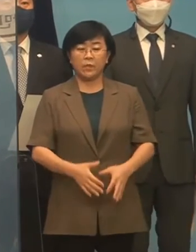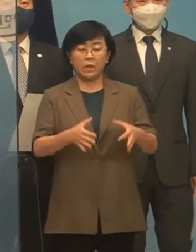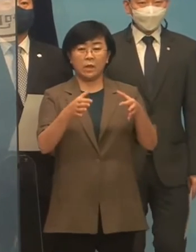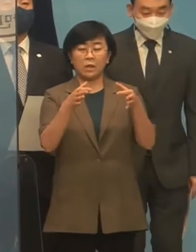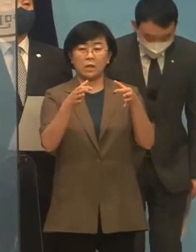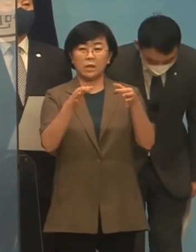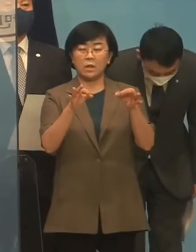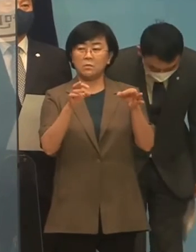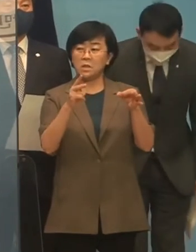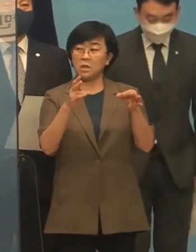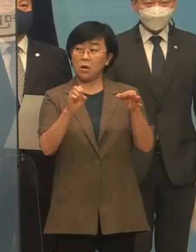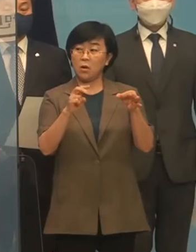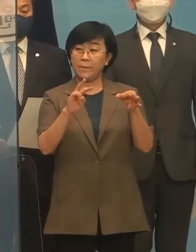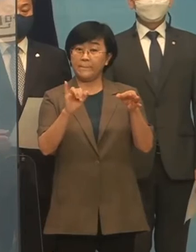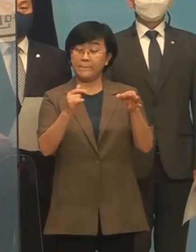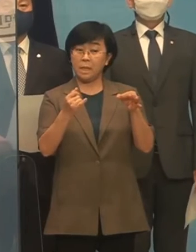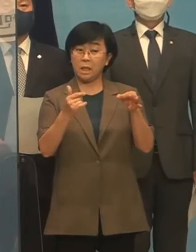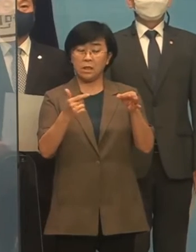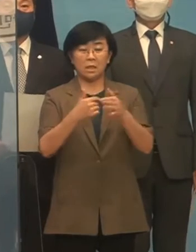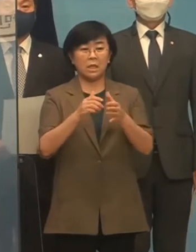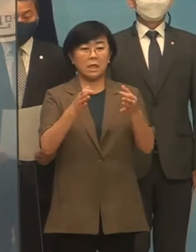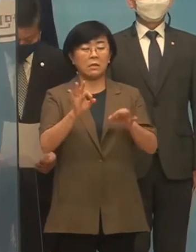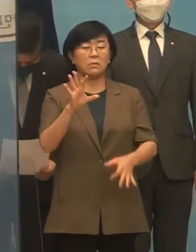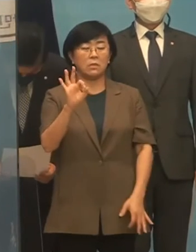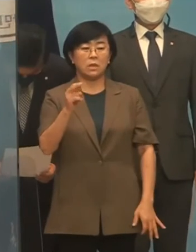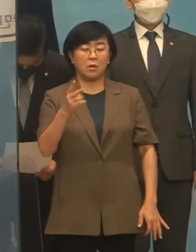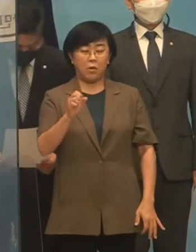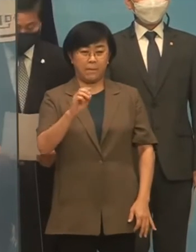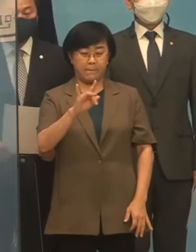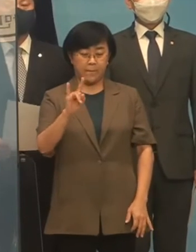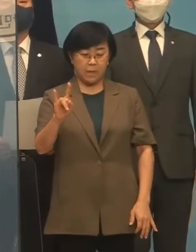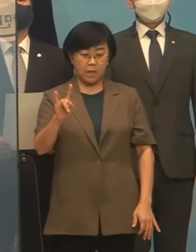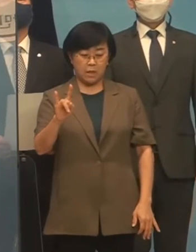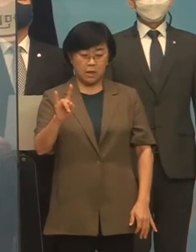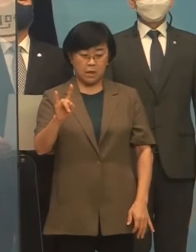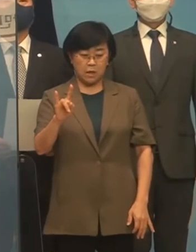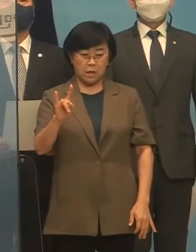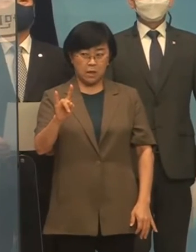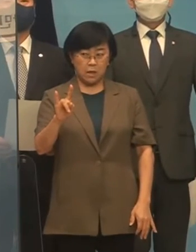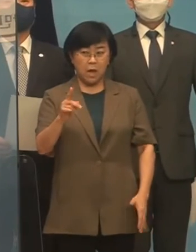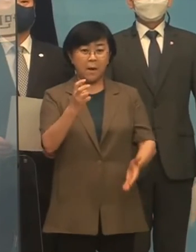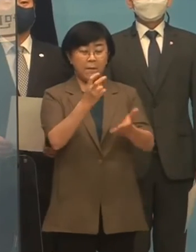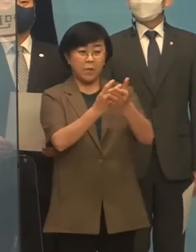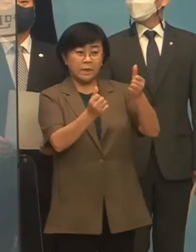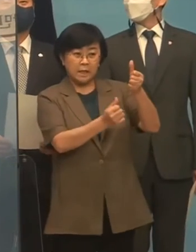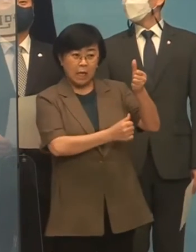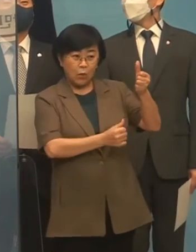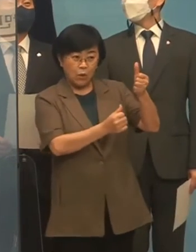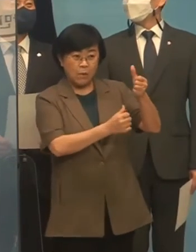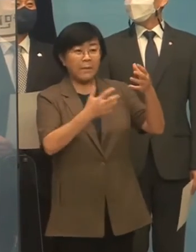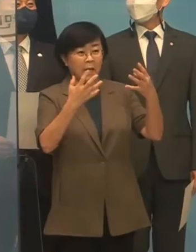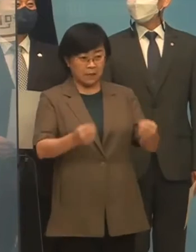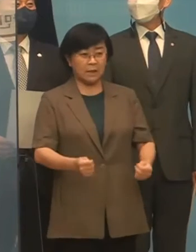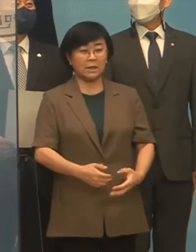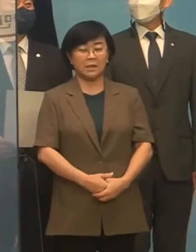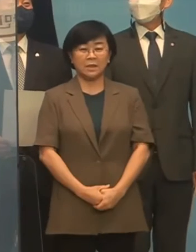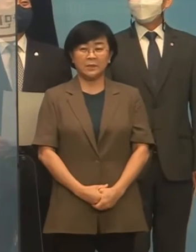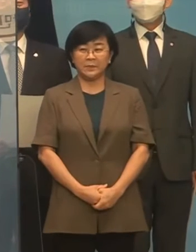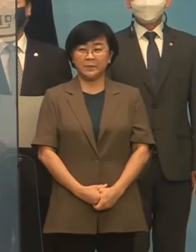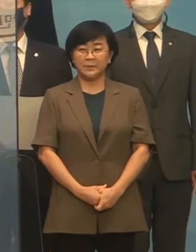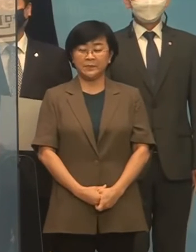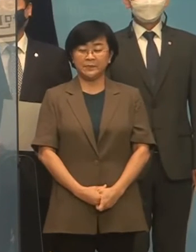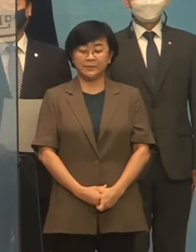김영민 최고위원님 모셨습니다. 김영배 최고위원님 모셨습니다. 들어보니 우리 국사의 최고위원님들이 많이